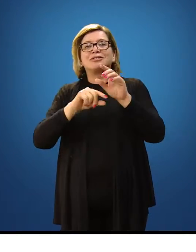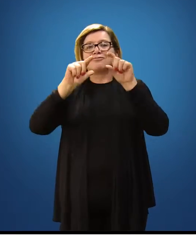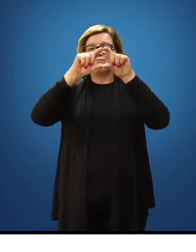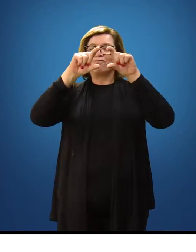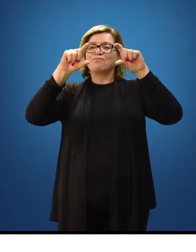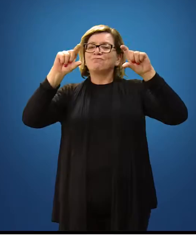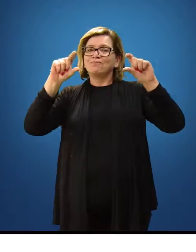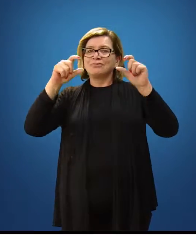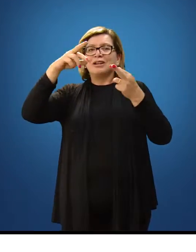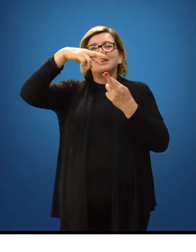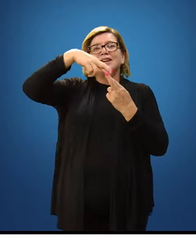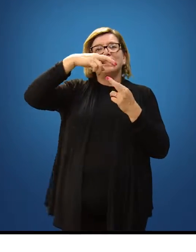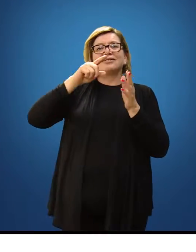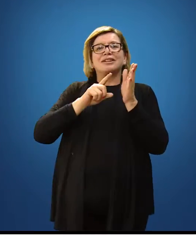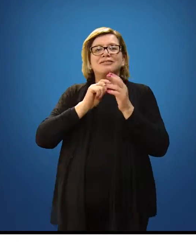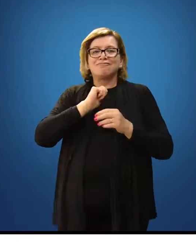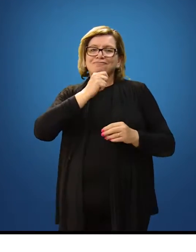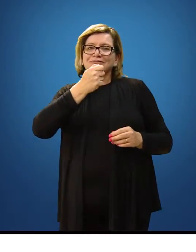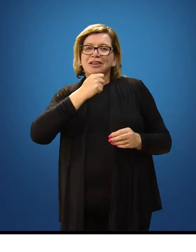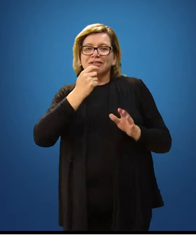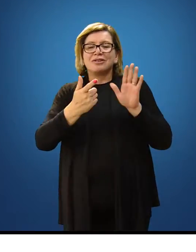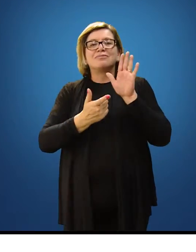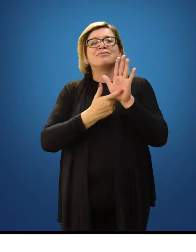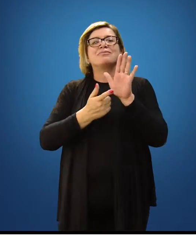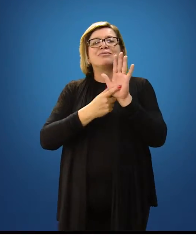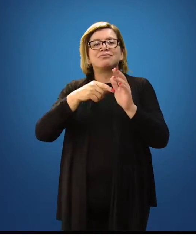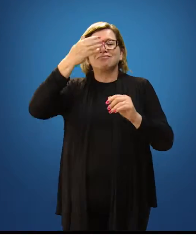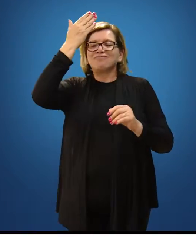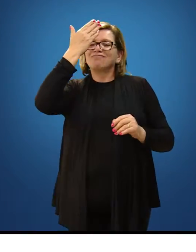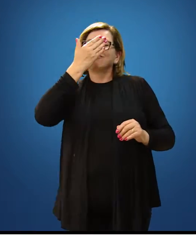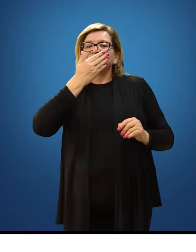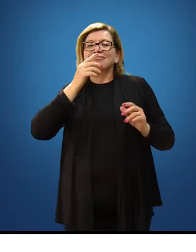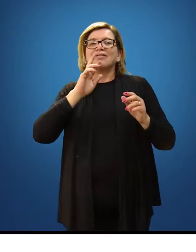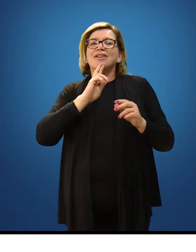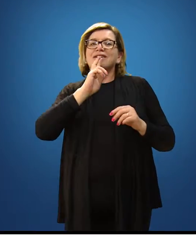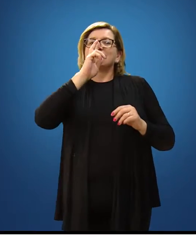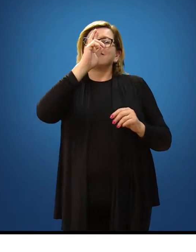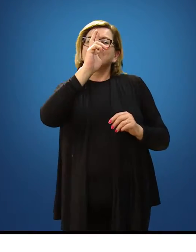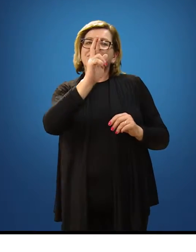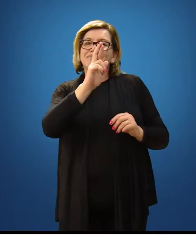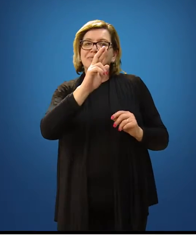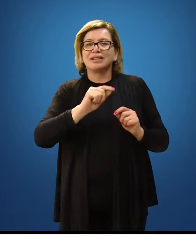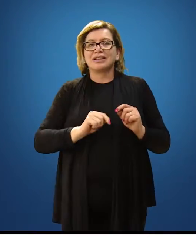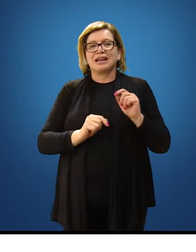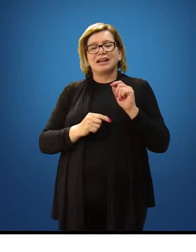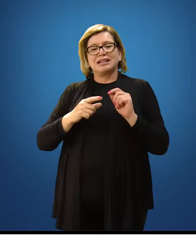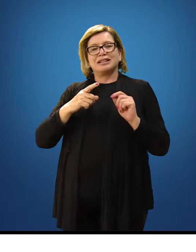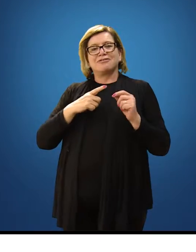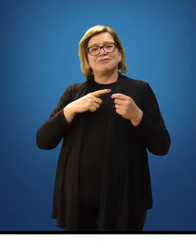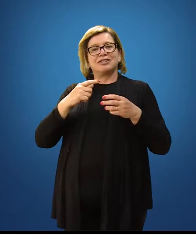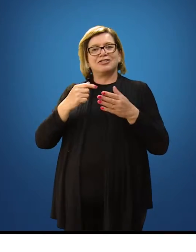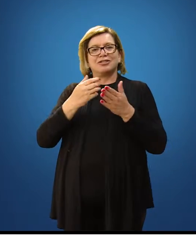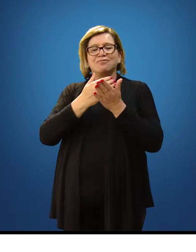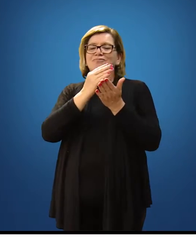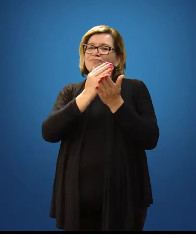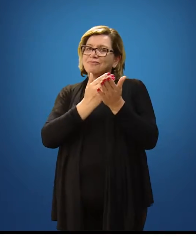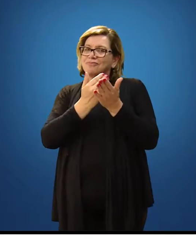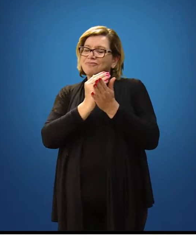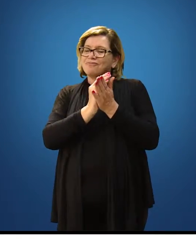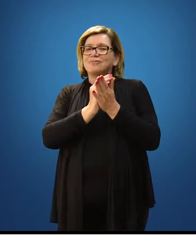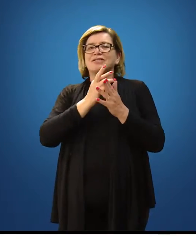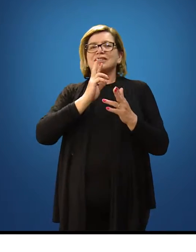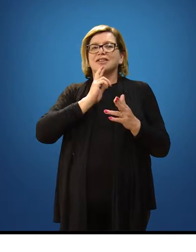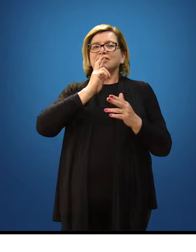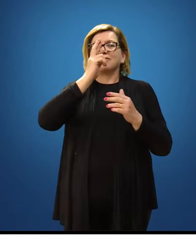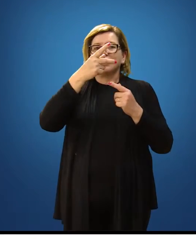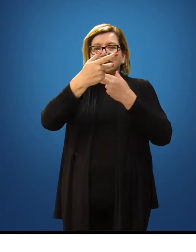para reforçar a discussão dos resultados, né? Então aqui resultados. Ó, ele divide os resultados em